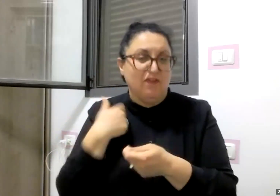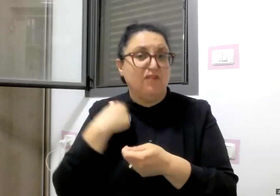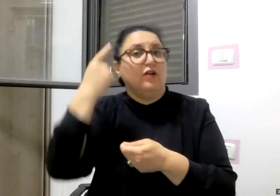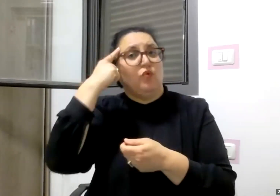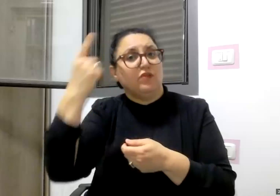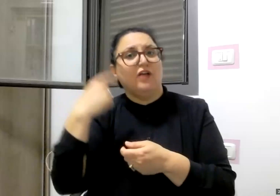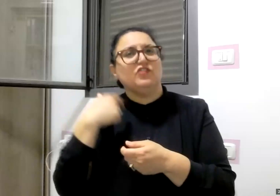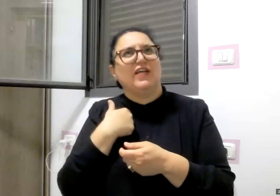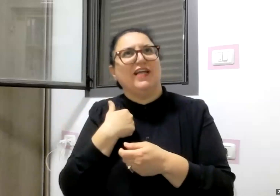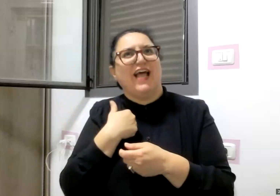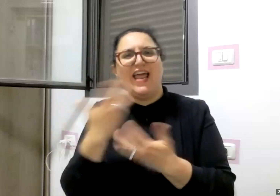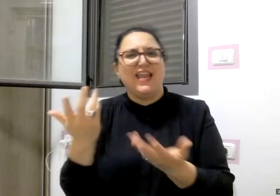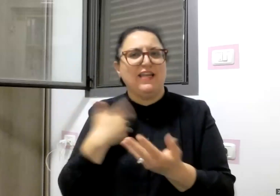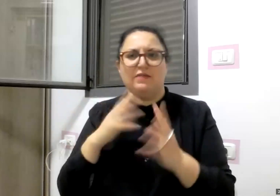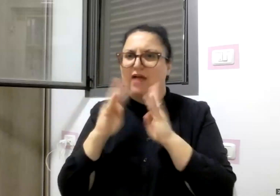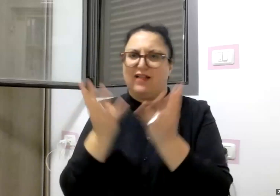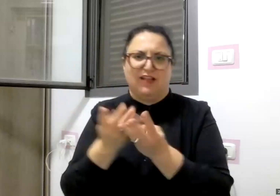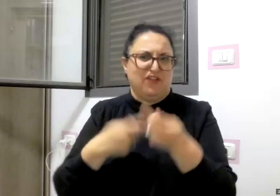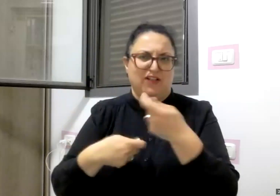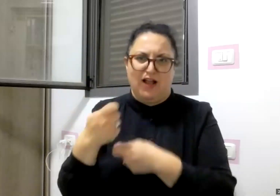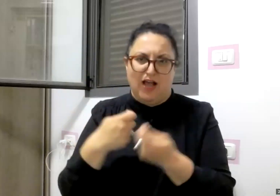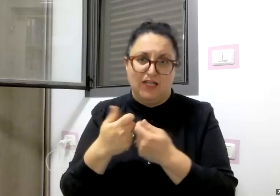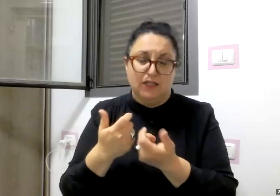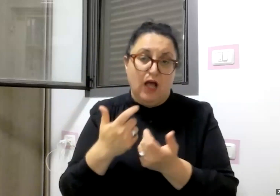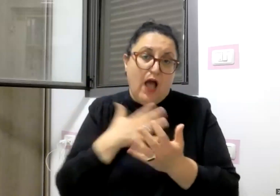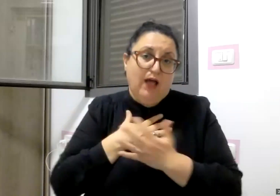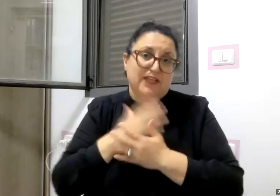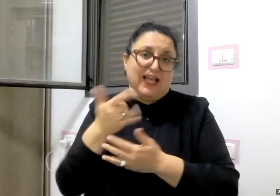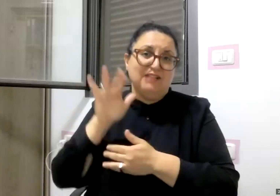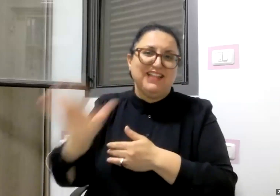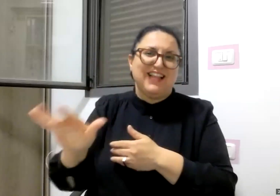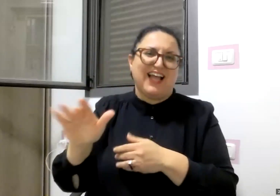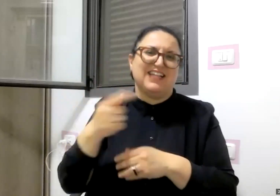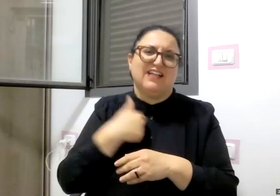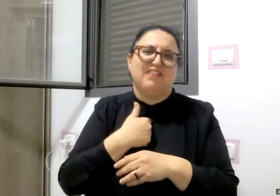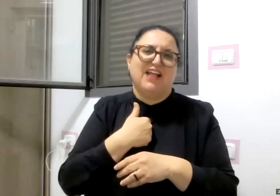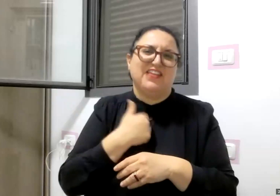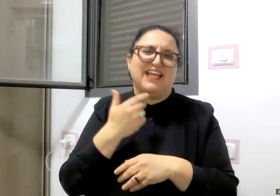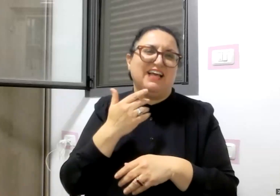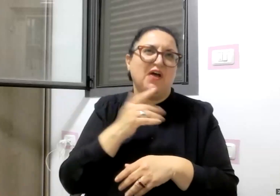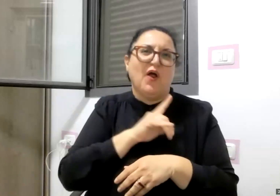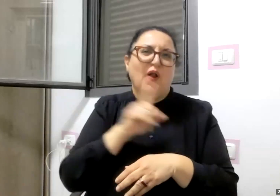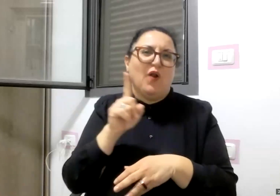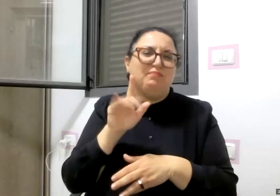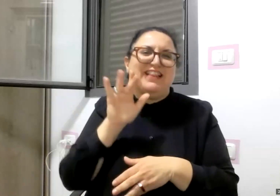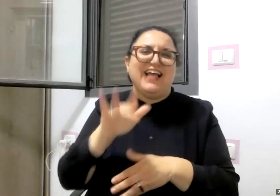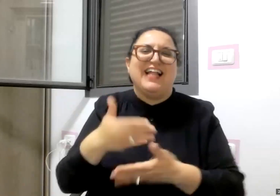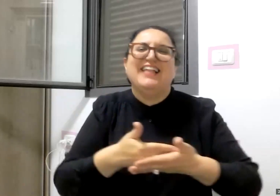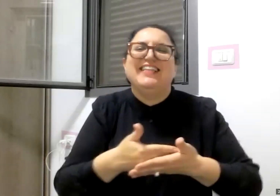כלכליים ואני יודעת שאין לי מעטפת כלכלית אז אני כן מתנגדת אבל אני לא